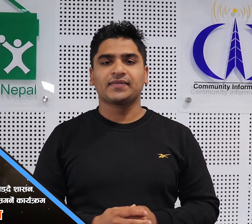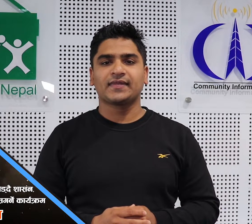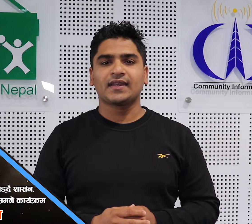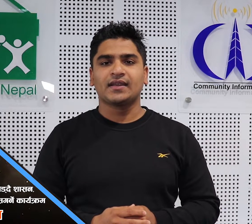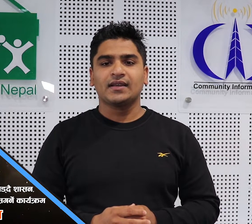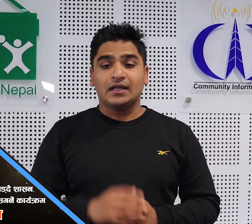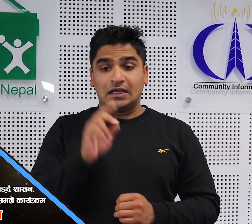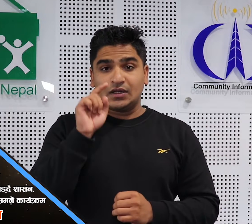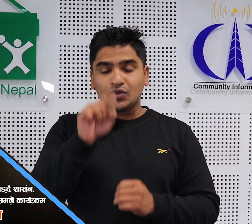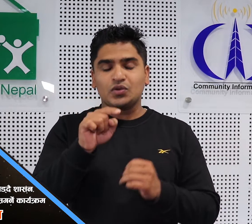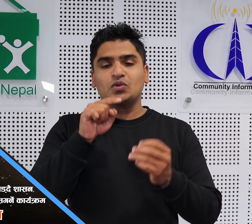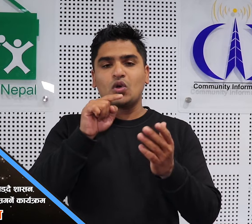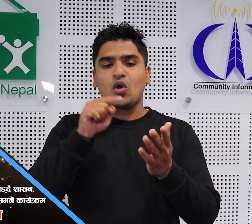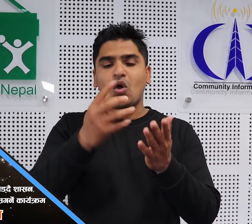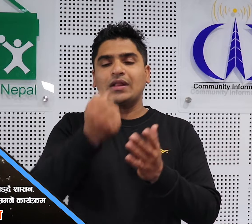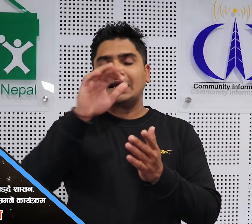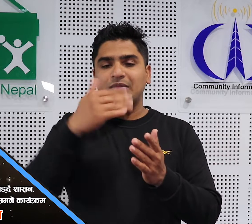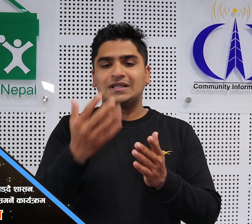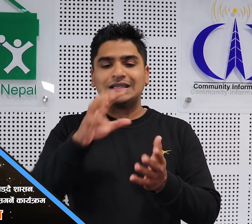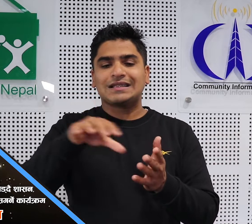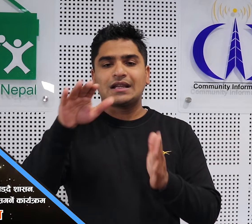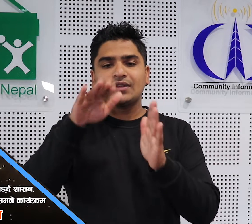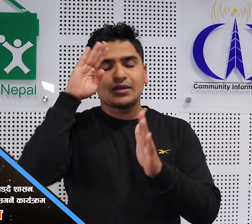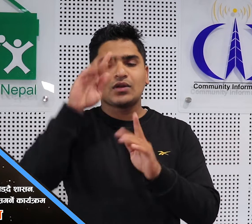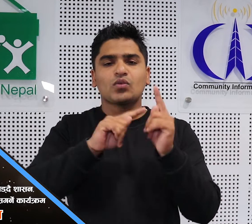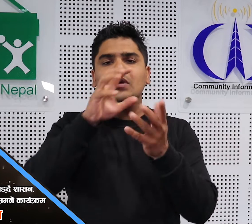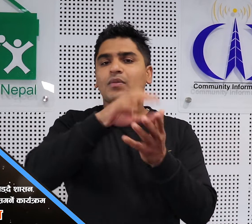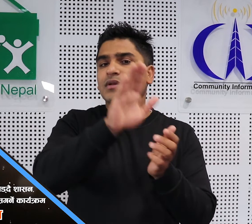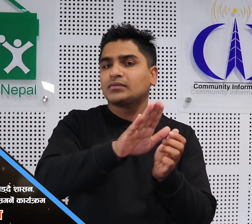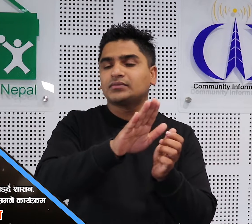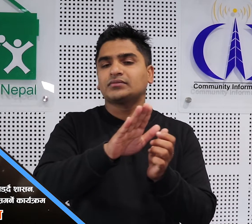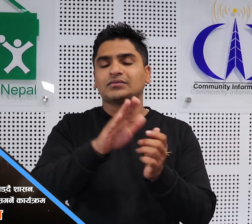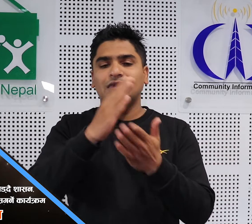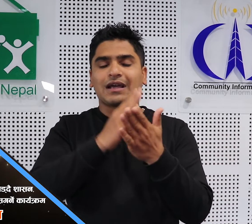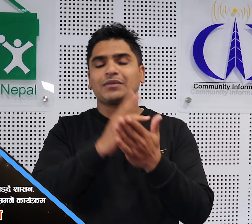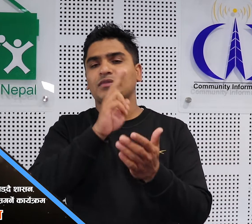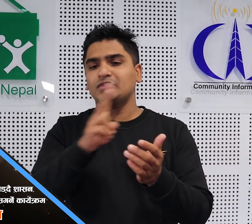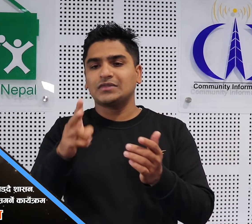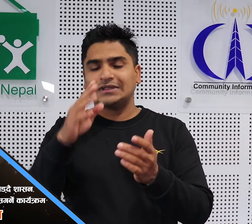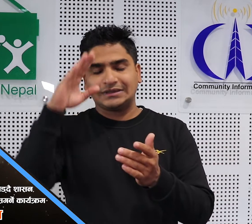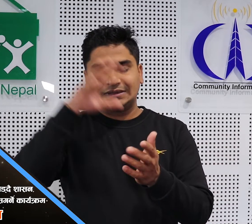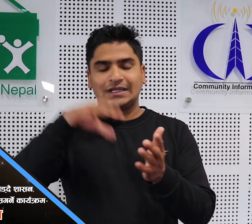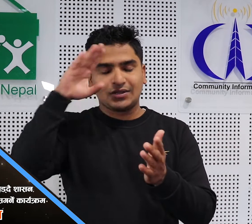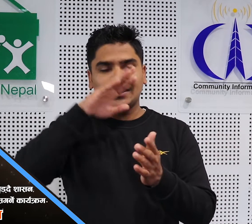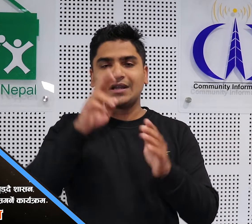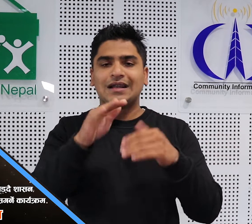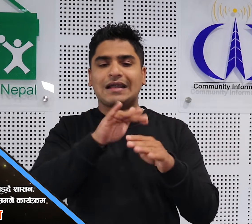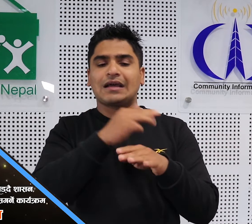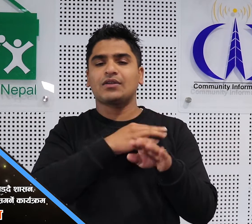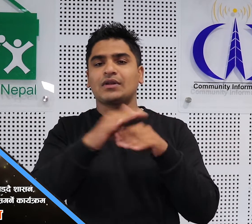त्यो अधिकारपछि अहिले स्थानीय सरकार कुन ठाउँमा छन्? कार्यक्रममा हामी स्थानीय सरकार र नागरिकलाई जोड्दै शासन